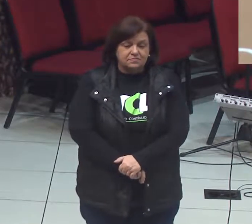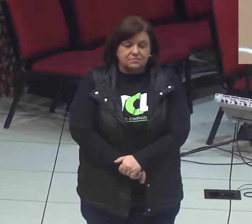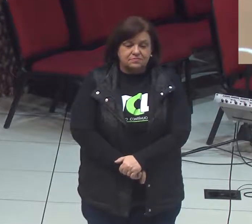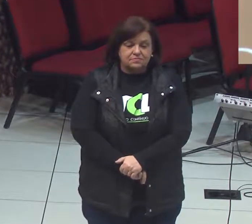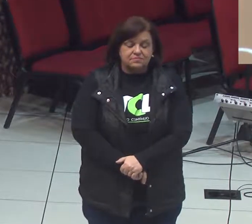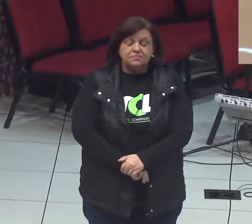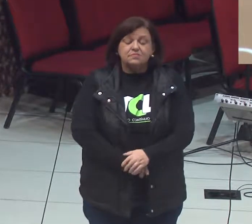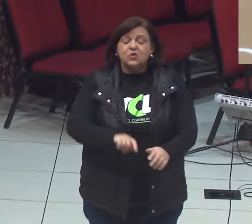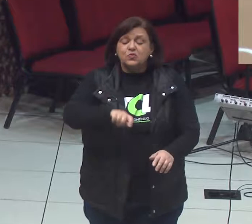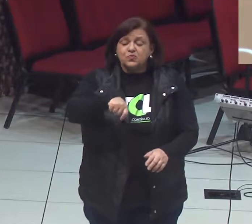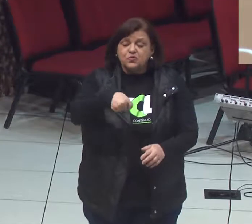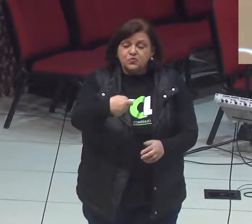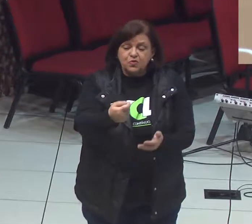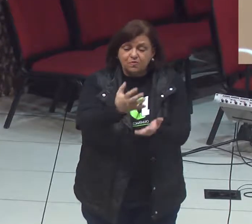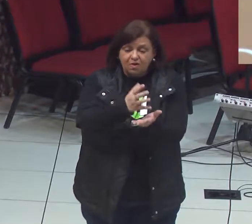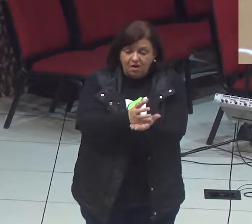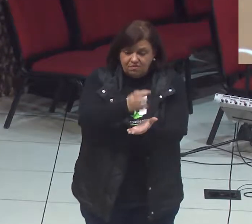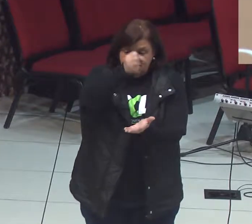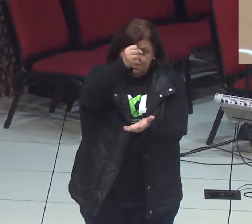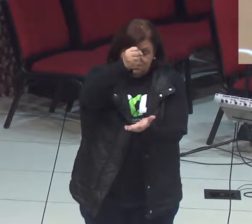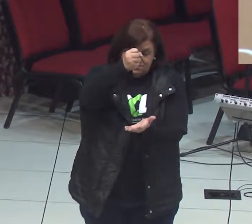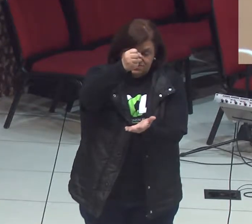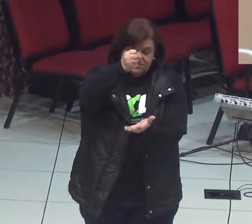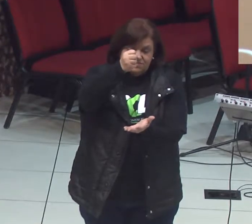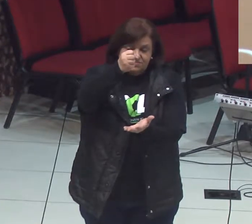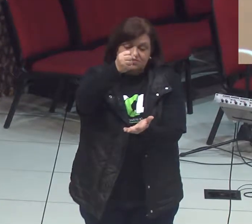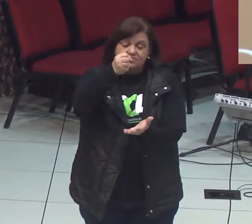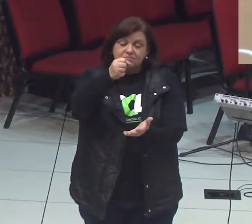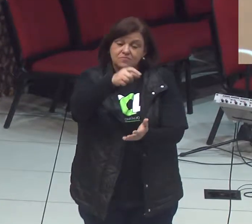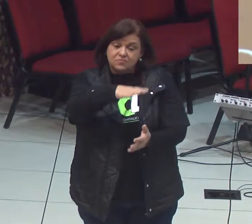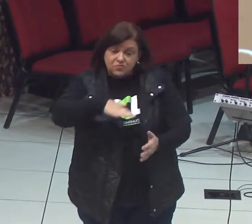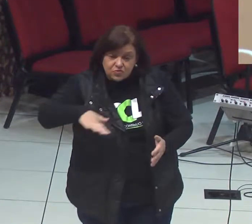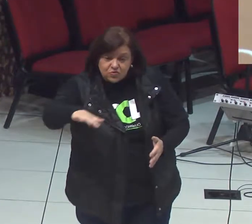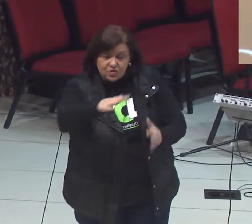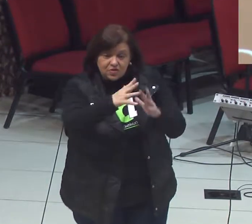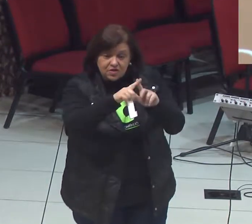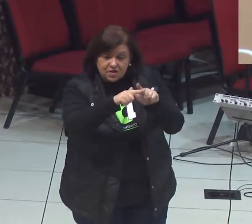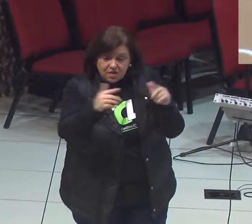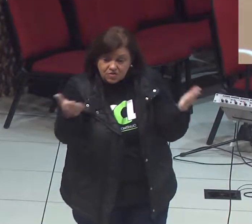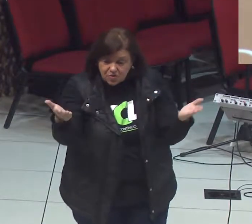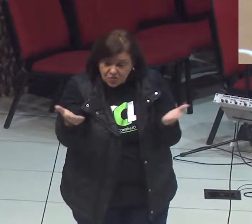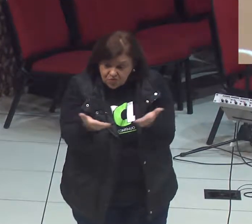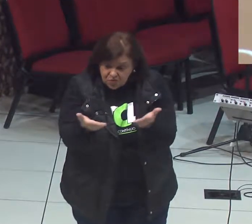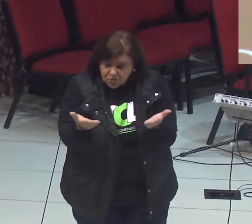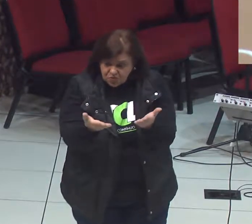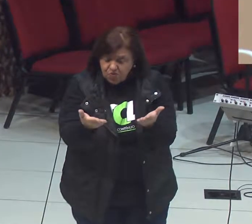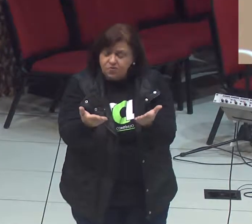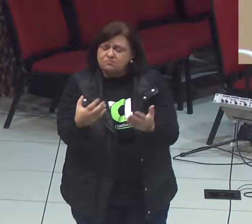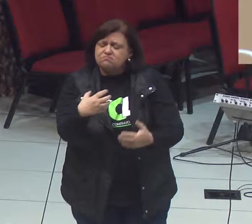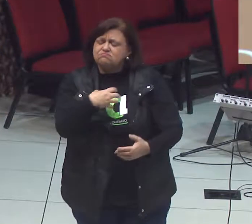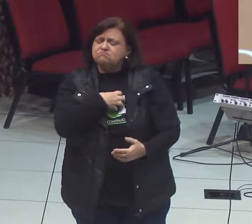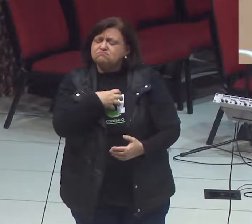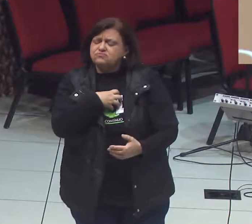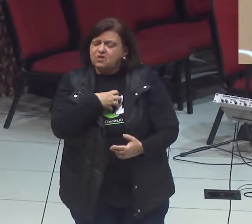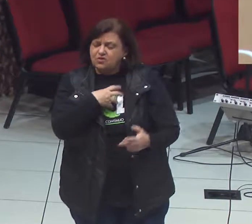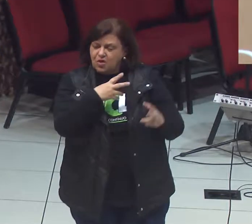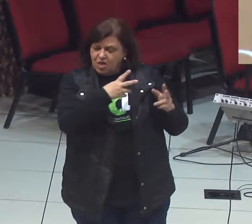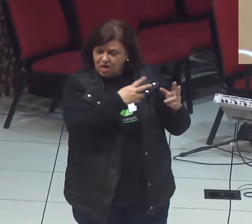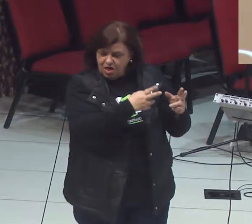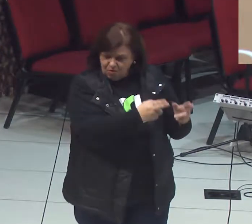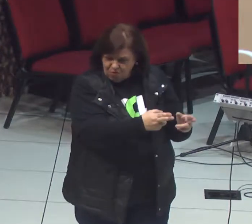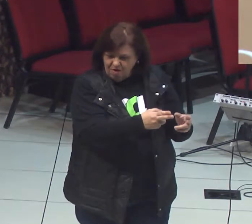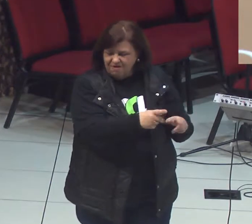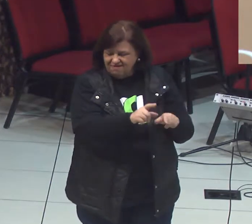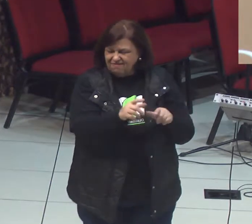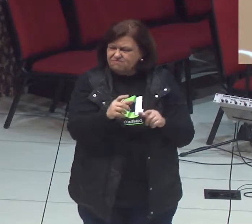Quanto ao arrebatamento, estaria a igreja de hoje sujeita a